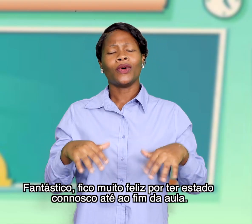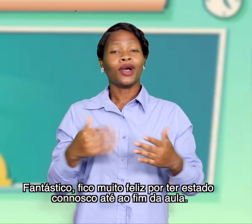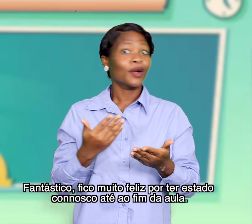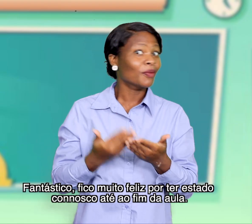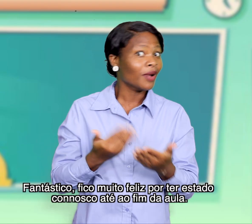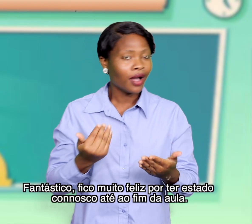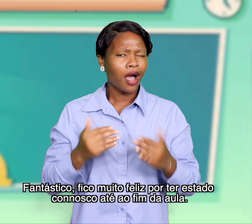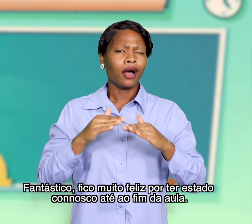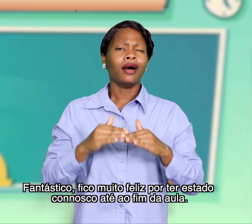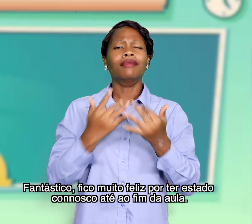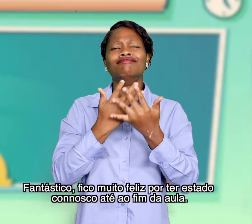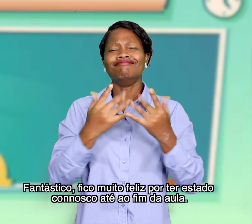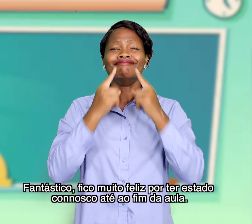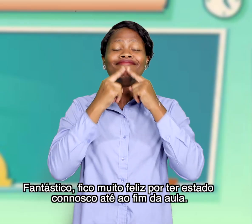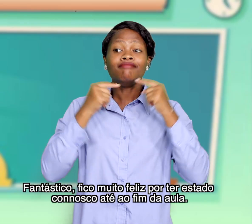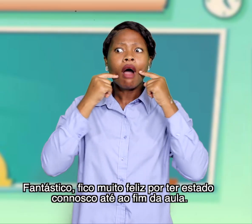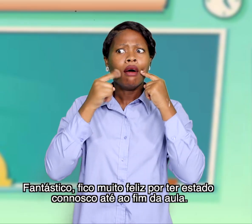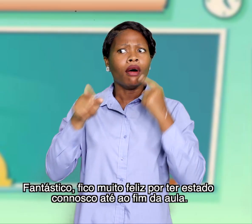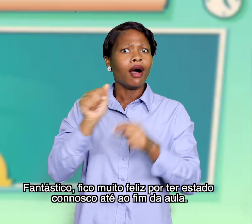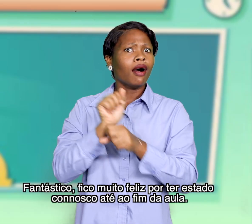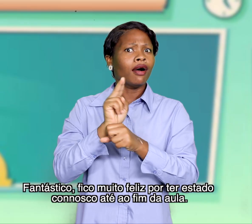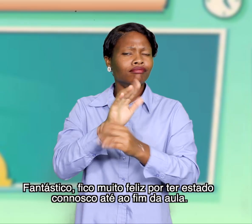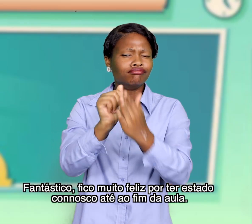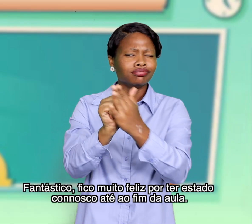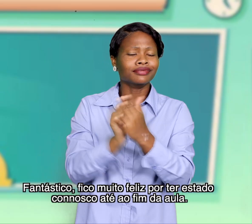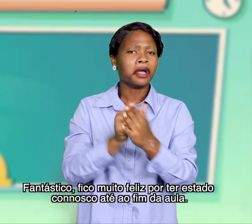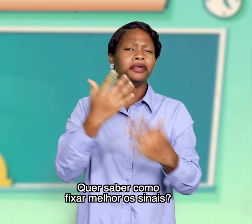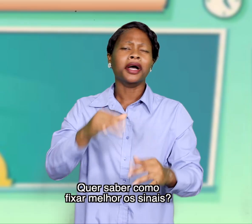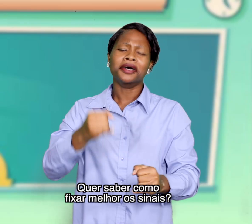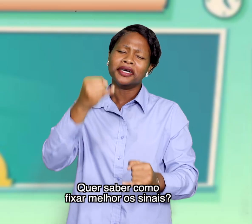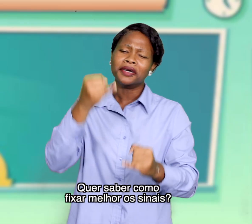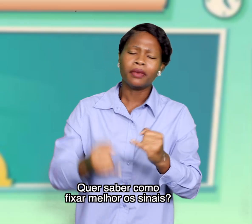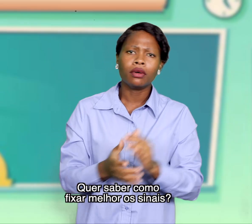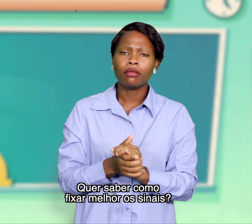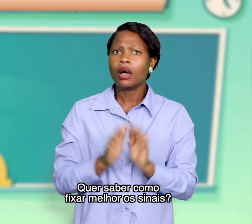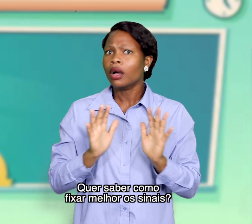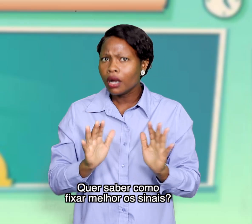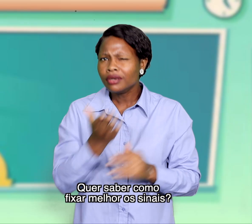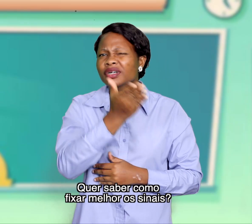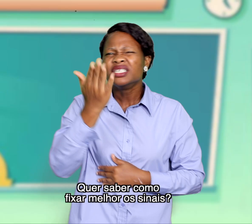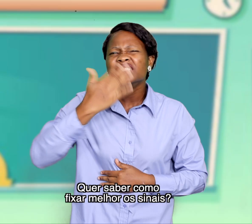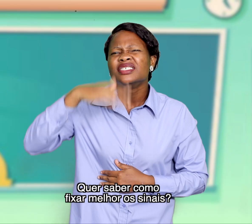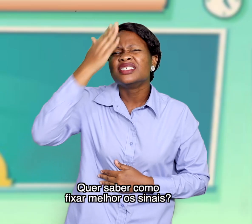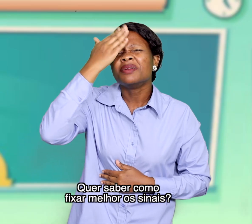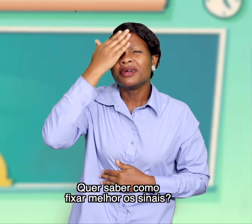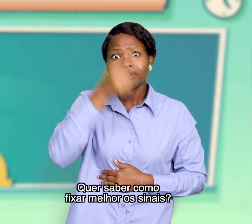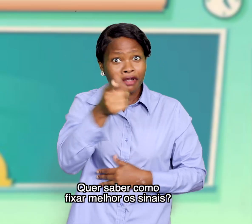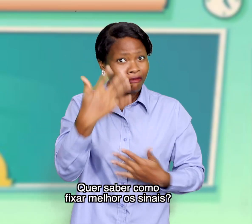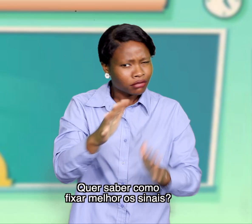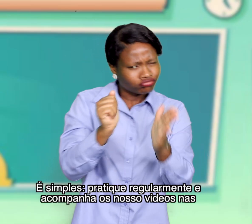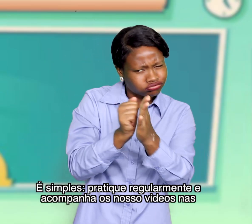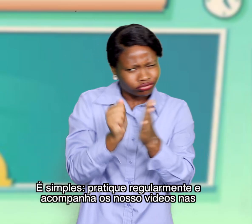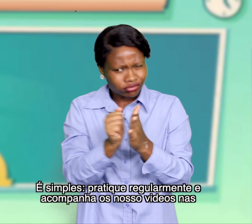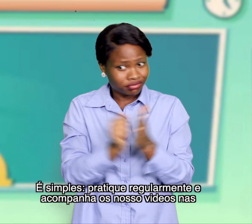Fantástico! Fico muito feliz por saber que esteve conosco até ao fim da aula. Quer saber o que deve fazer para fixar melhor os